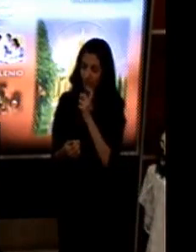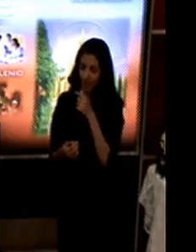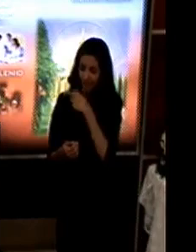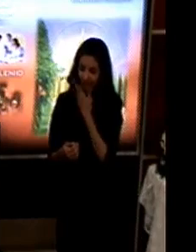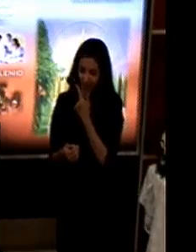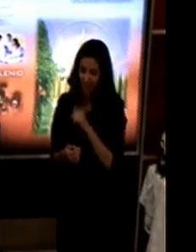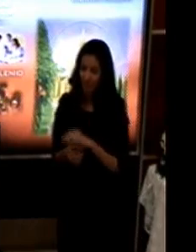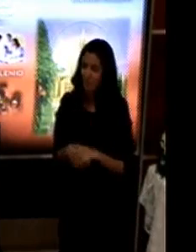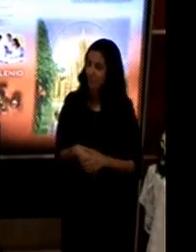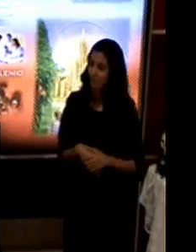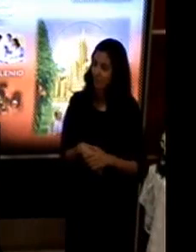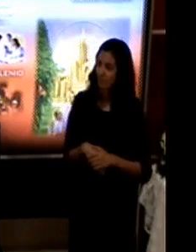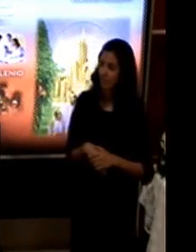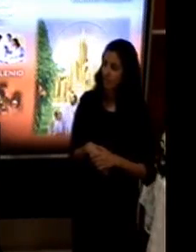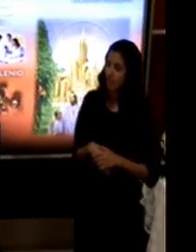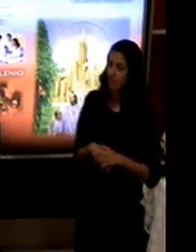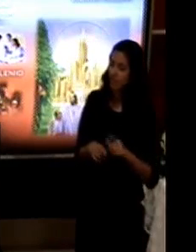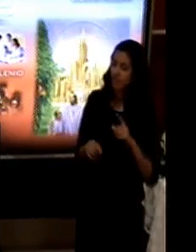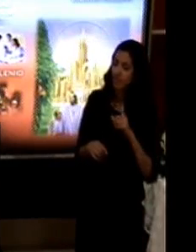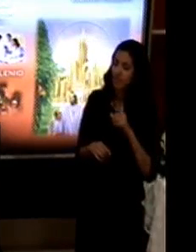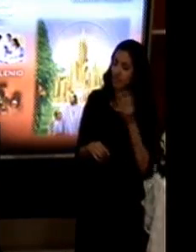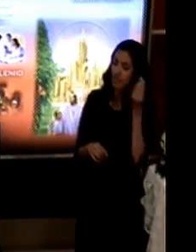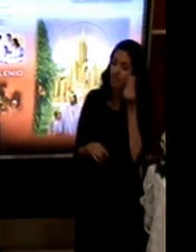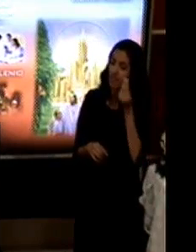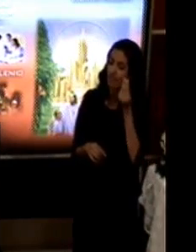encanta. ¿Quiere que llamemos al sábado cómo?